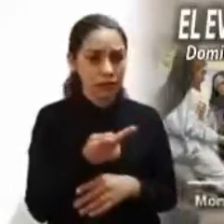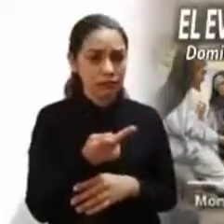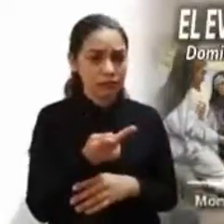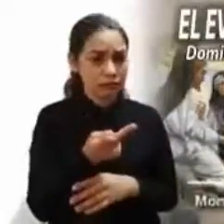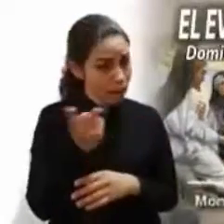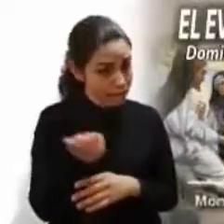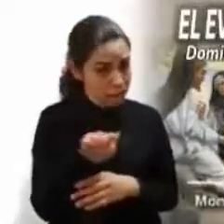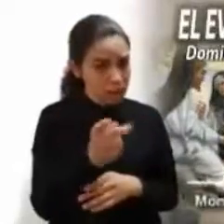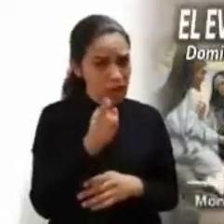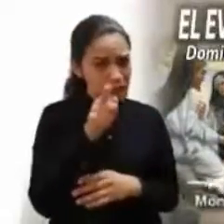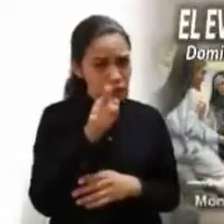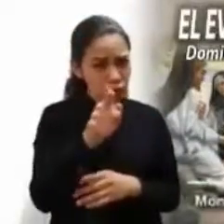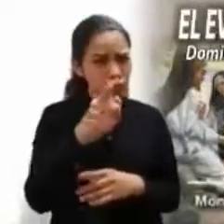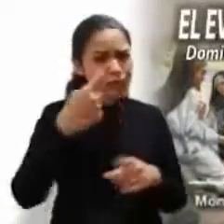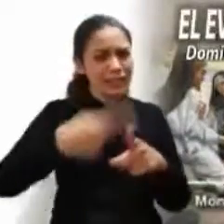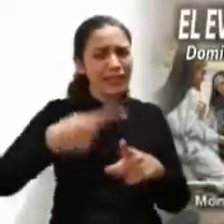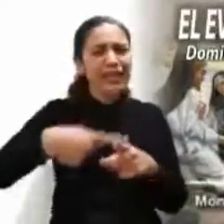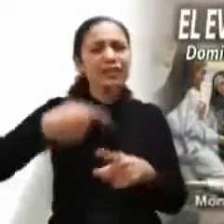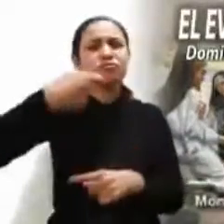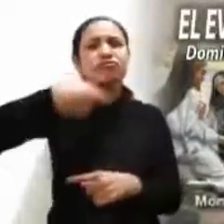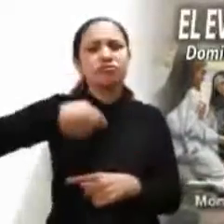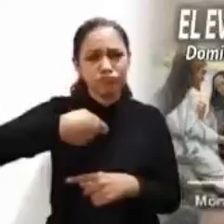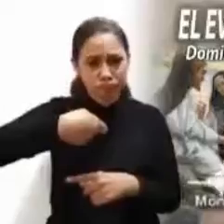tú, quién dices que soy yo?